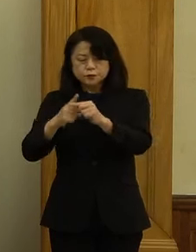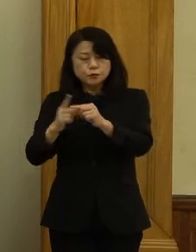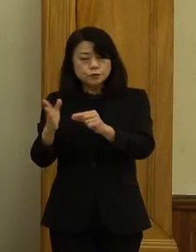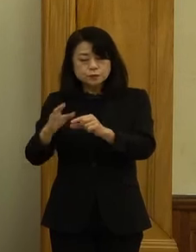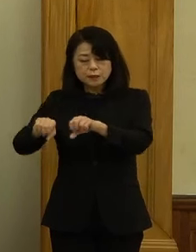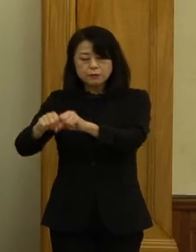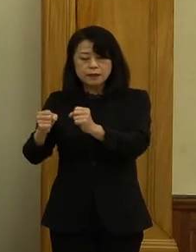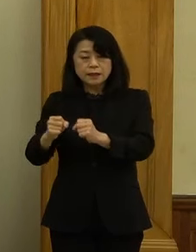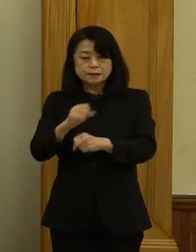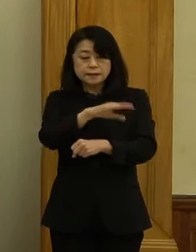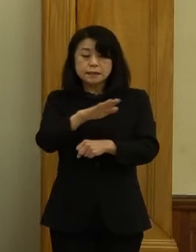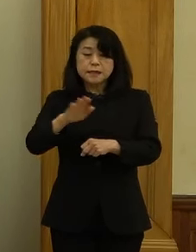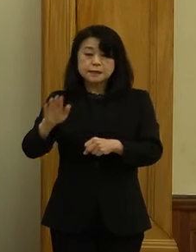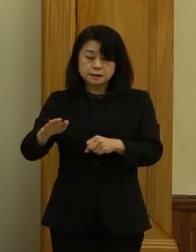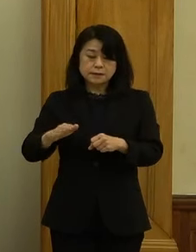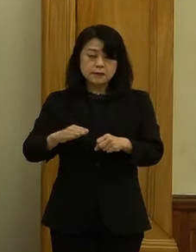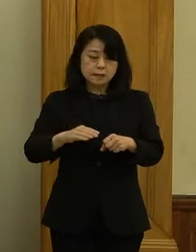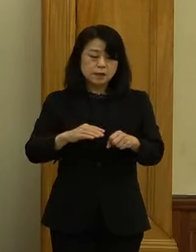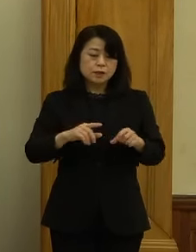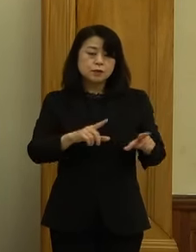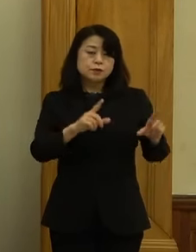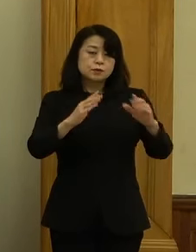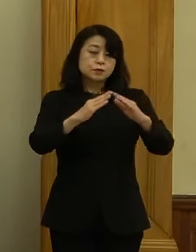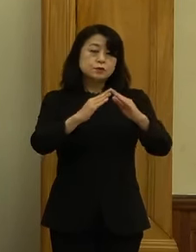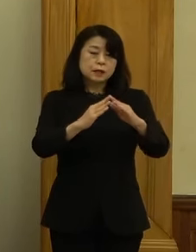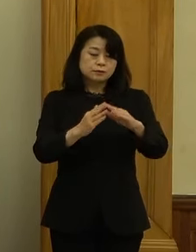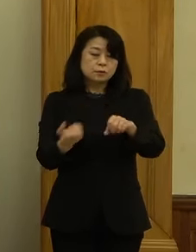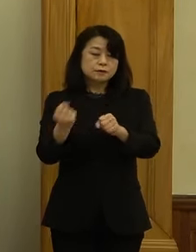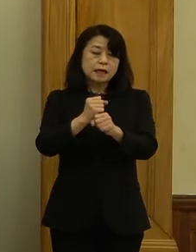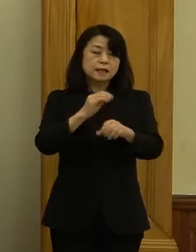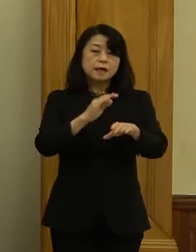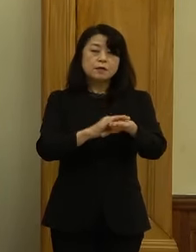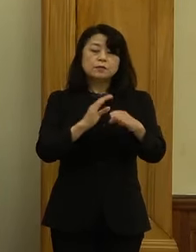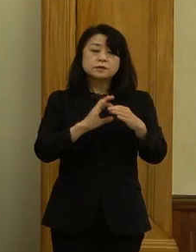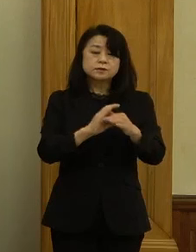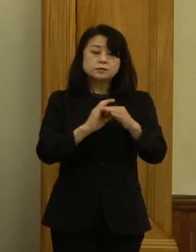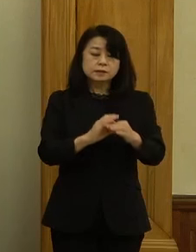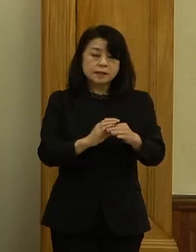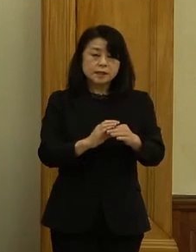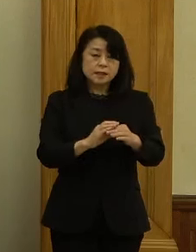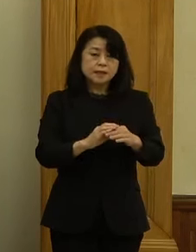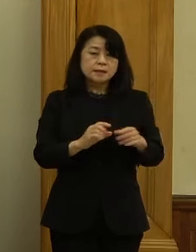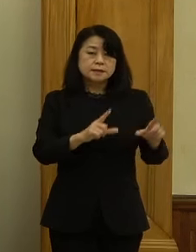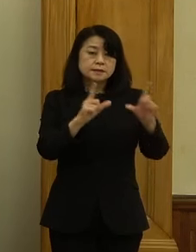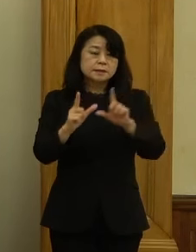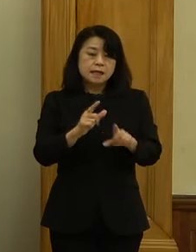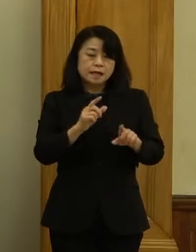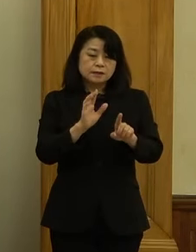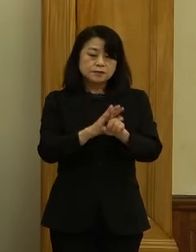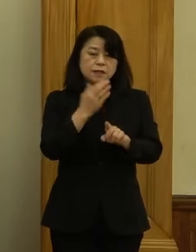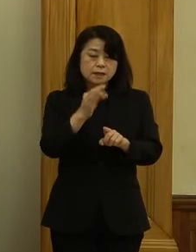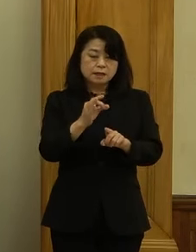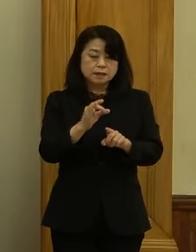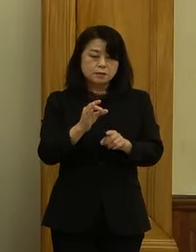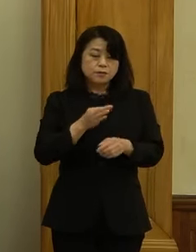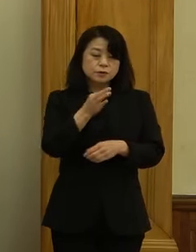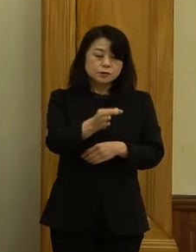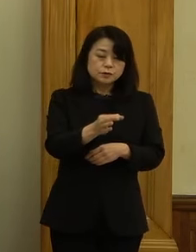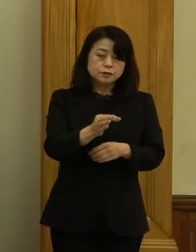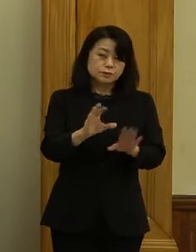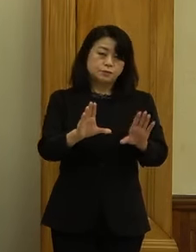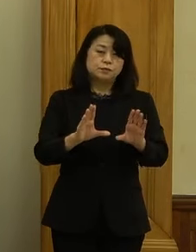対して住宅の再建方法などに応じて被災者生活再建支援金の支給を受けることができ